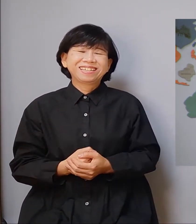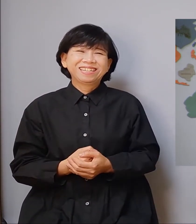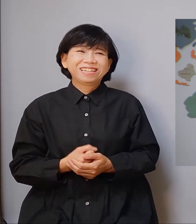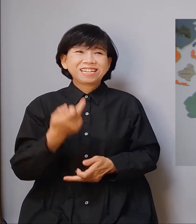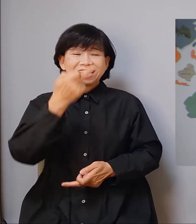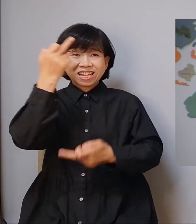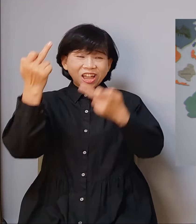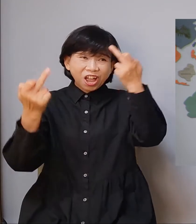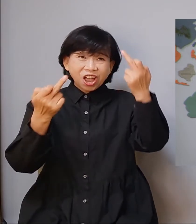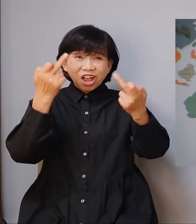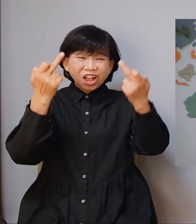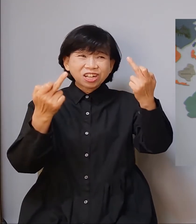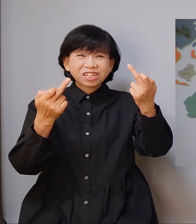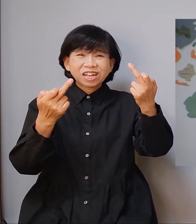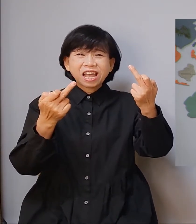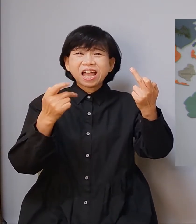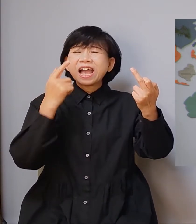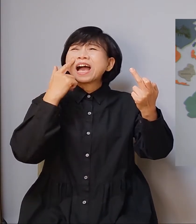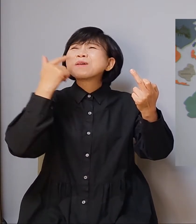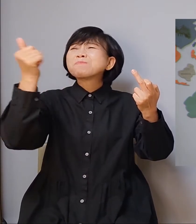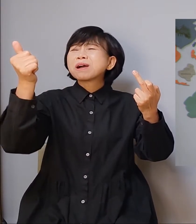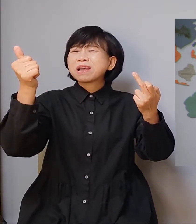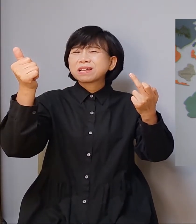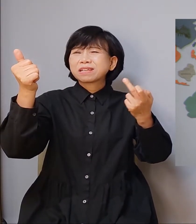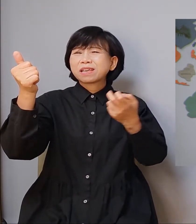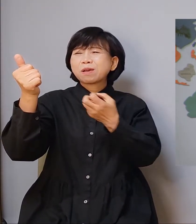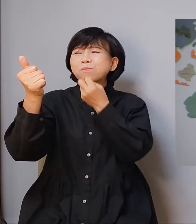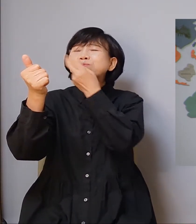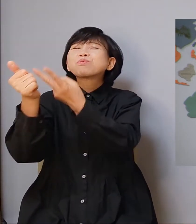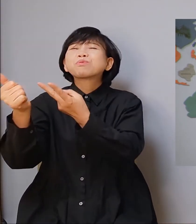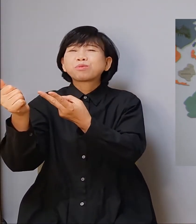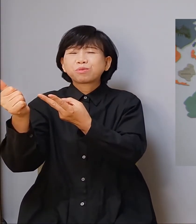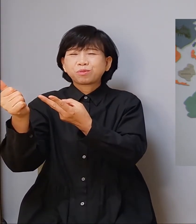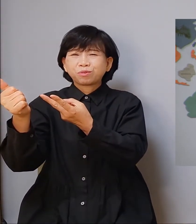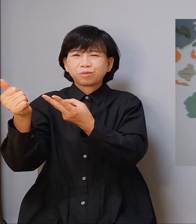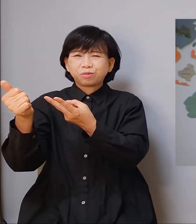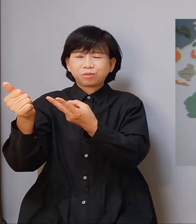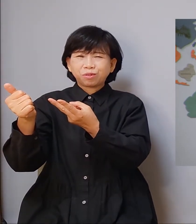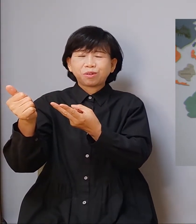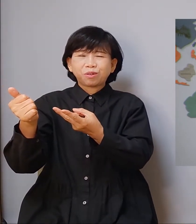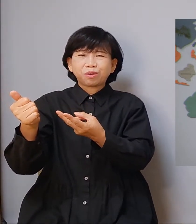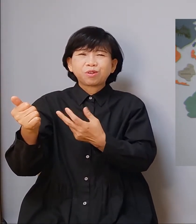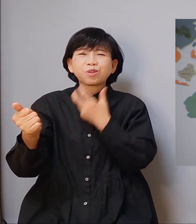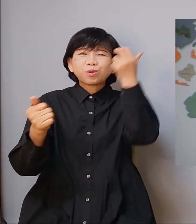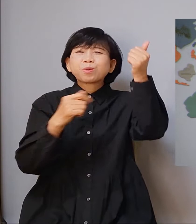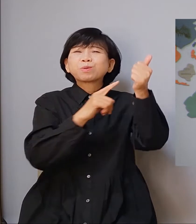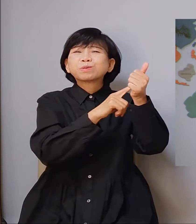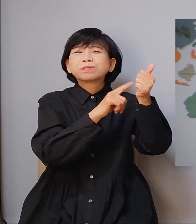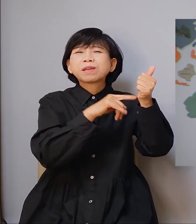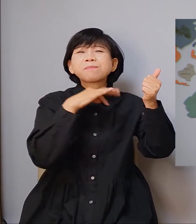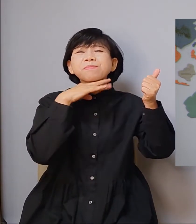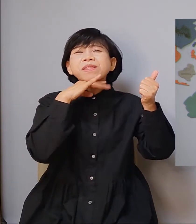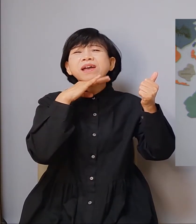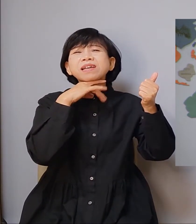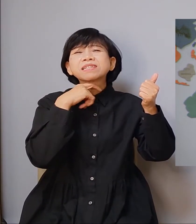형들을 고자질했습니다. 10대 청소년의 나이, 그때 요셉은 너무